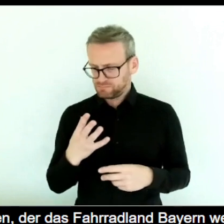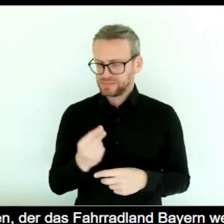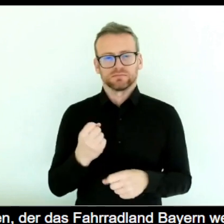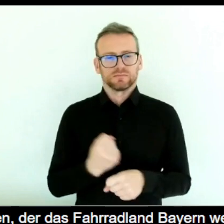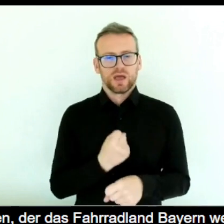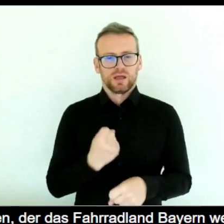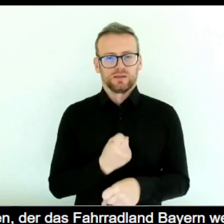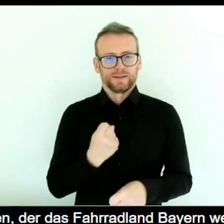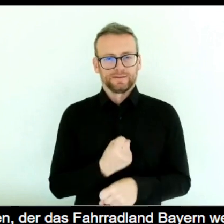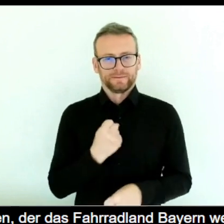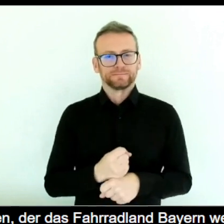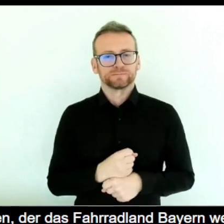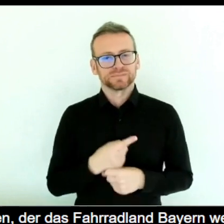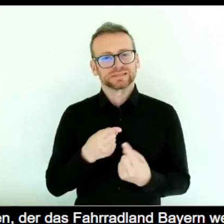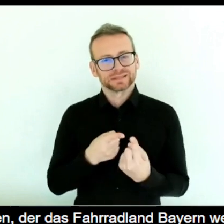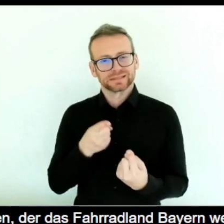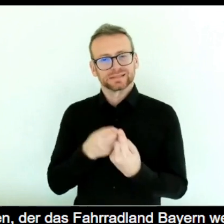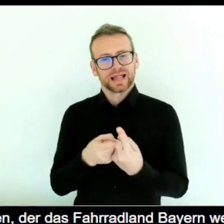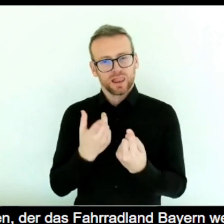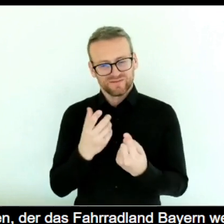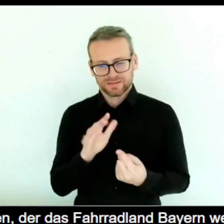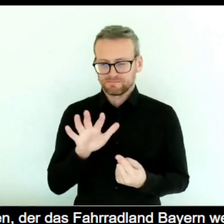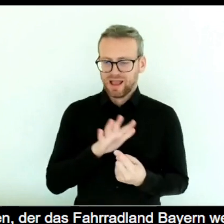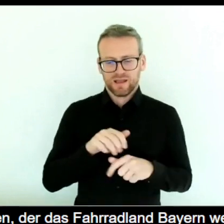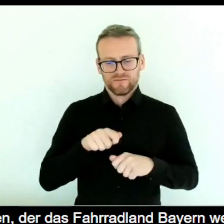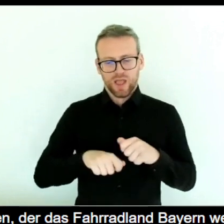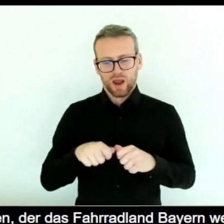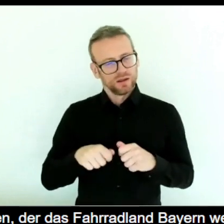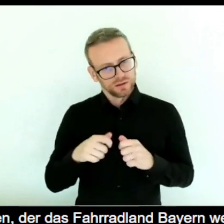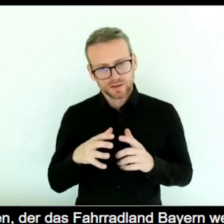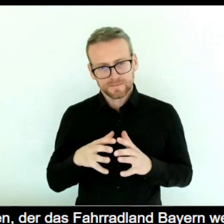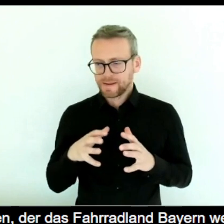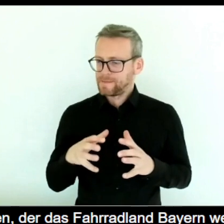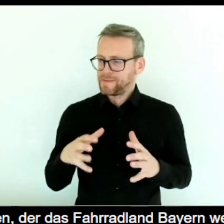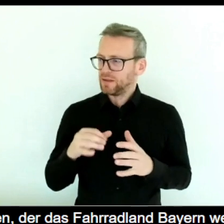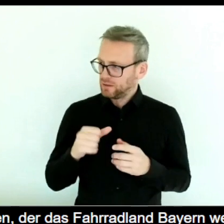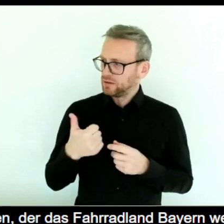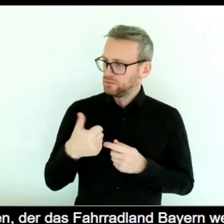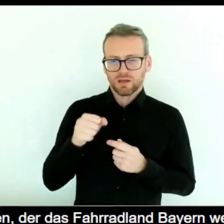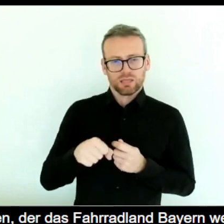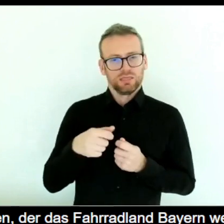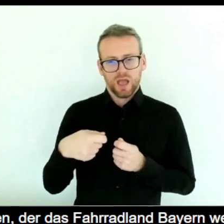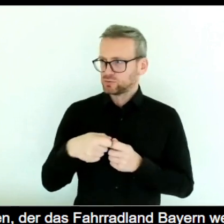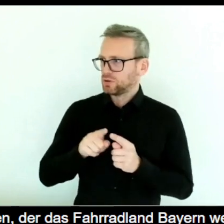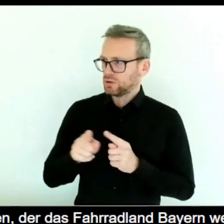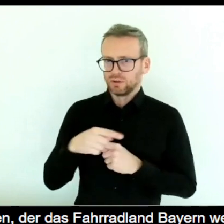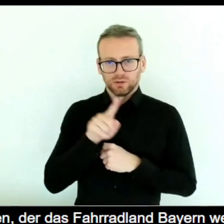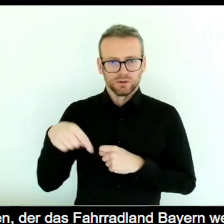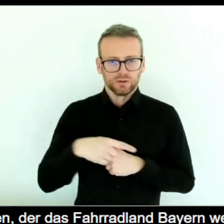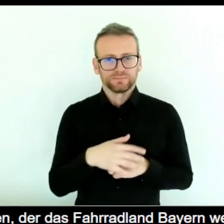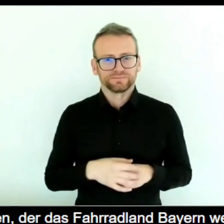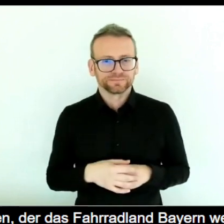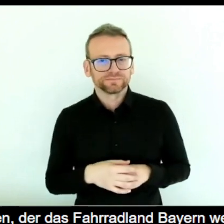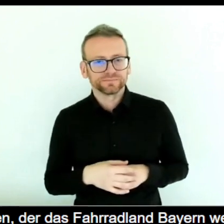uns heute, das werden Sie auch gelesen haben, auch eine Nachricht über die PA erreicht, dass die Frau Bundesumweltministerin Lemke